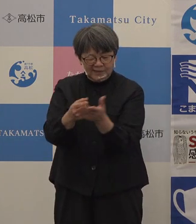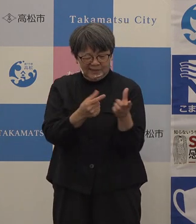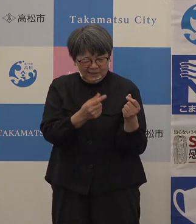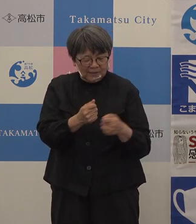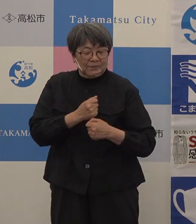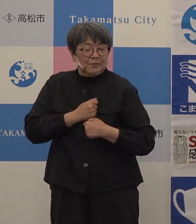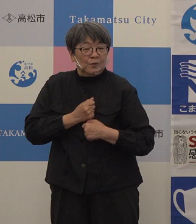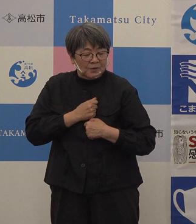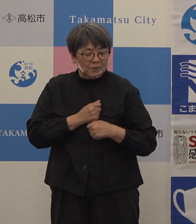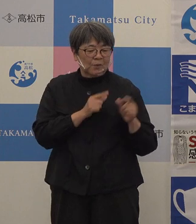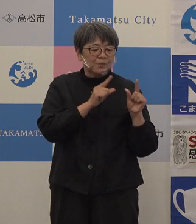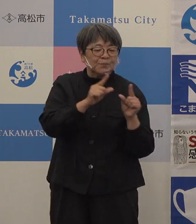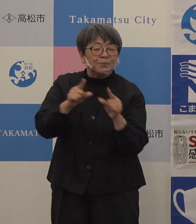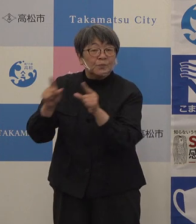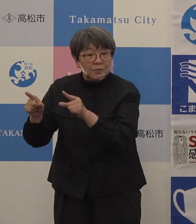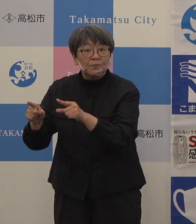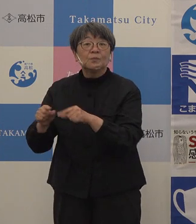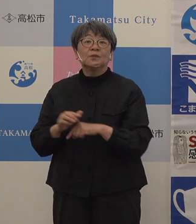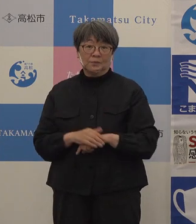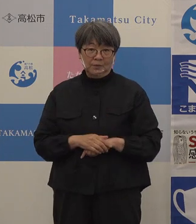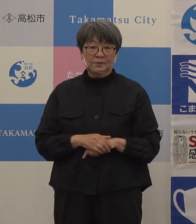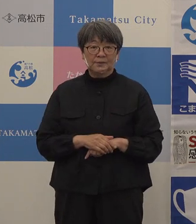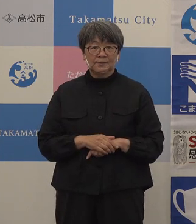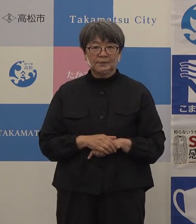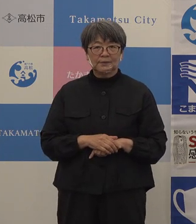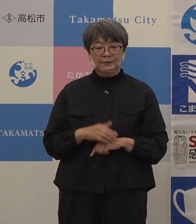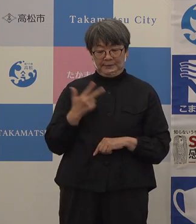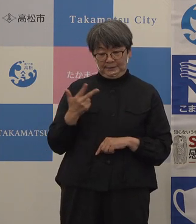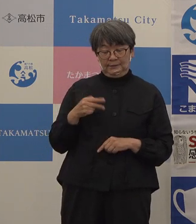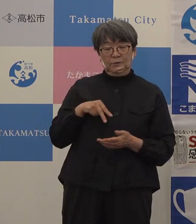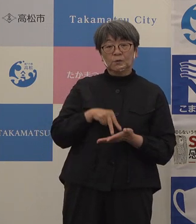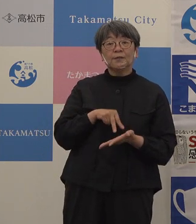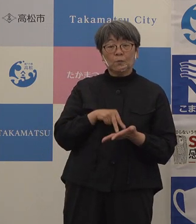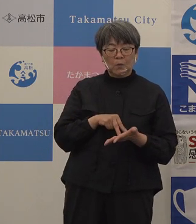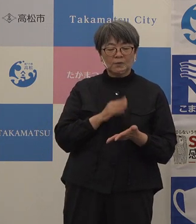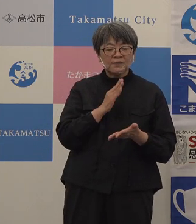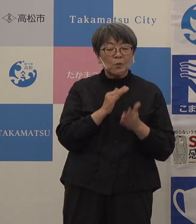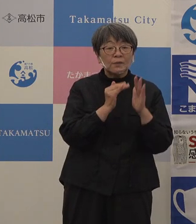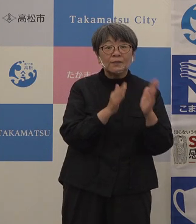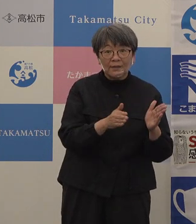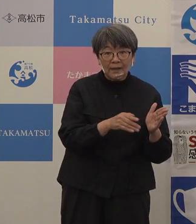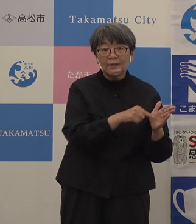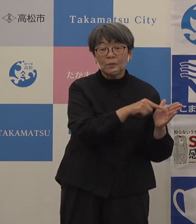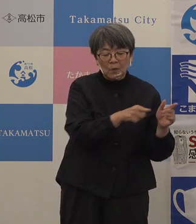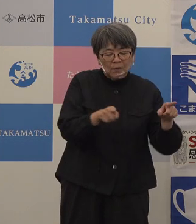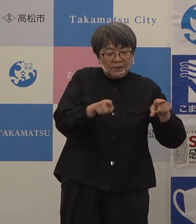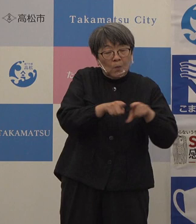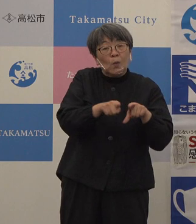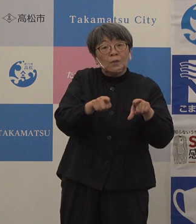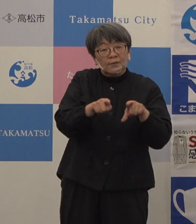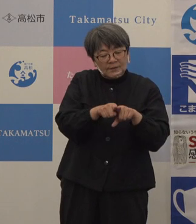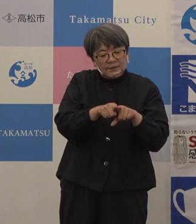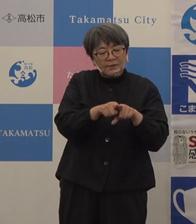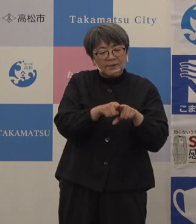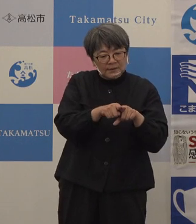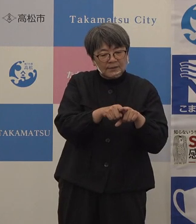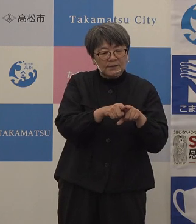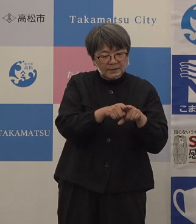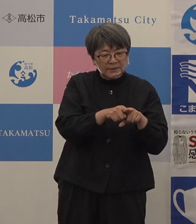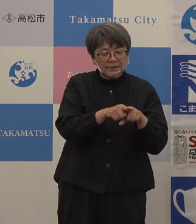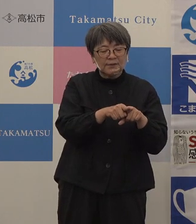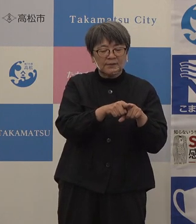いというふうに思っております。本市といたしましてもこの実行委員会とともにこの周知